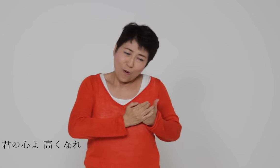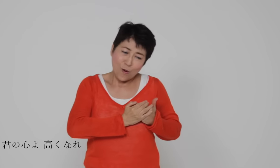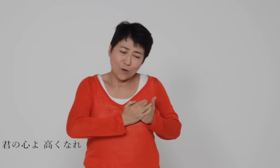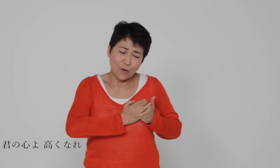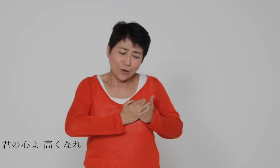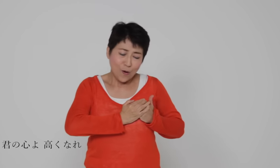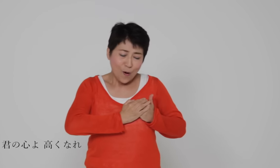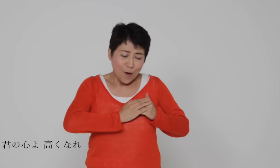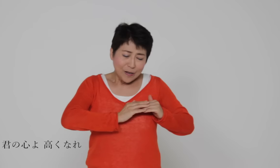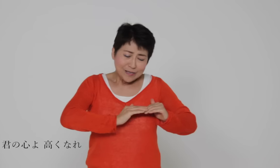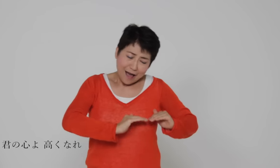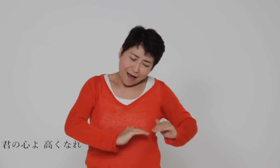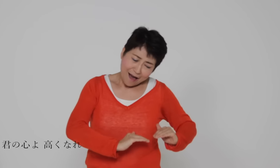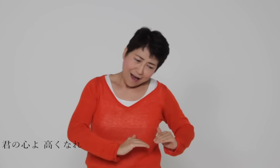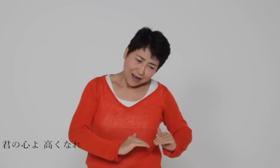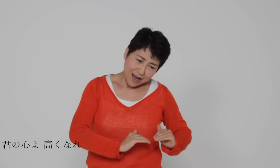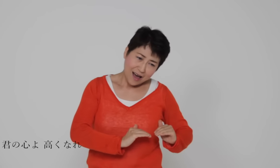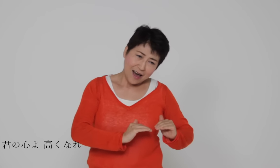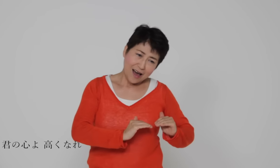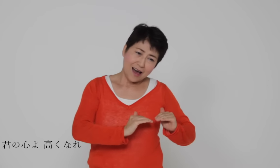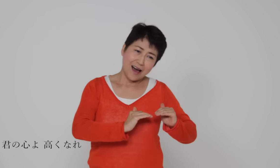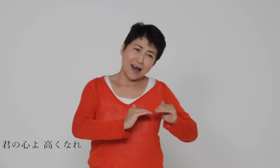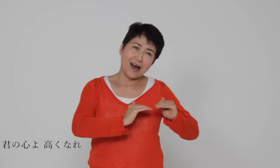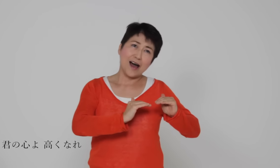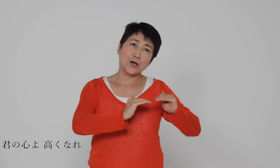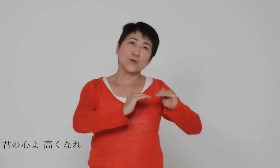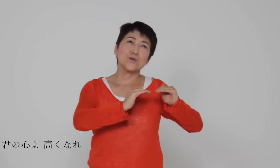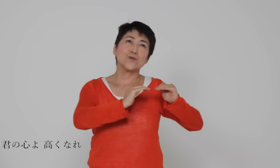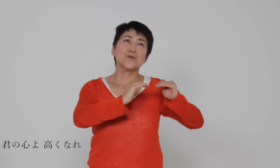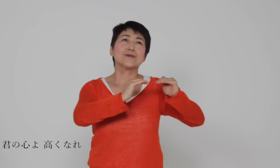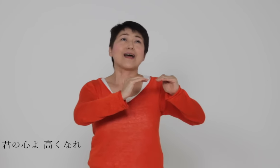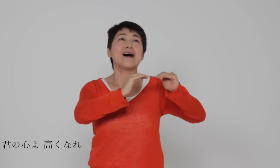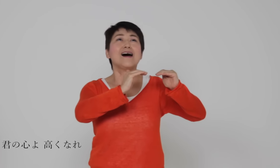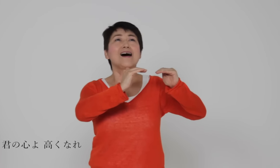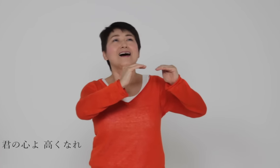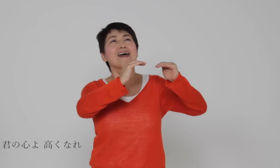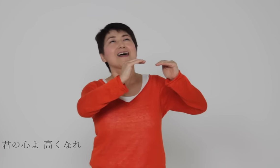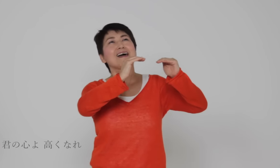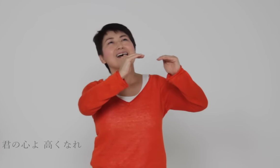心よ高くなれ、